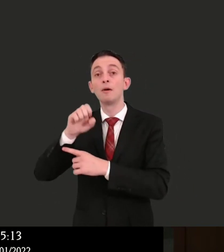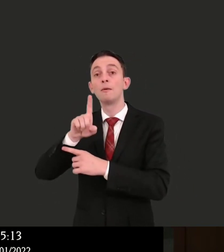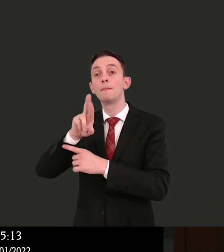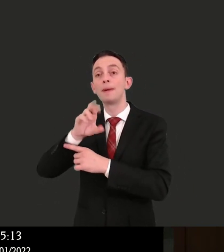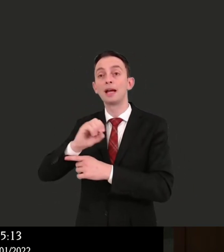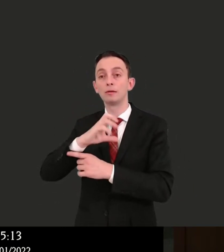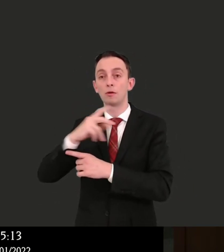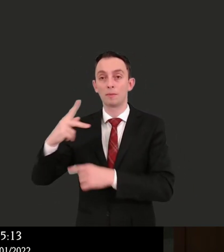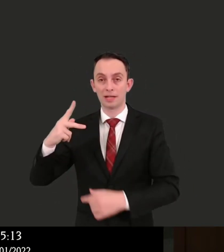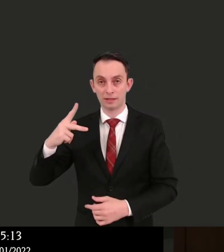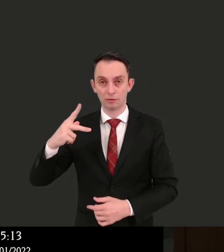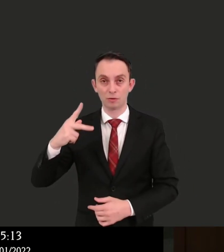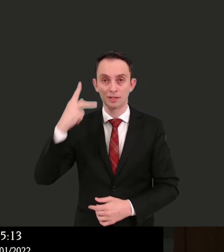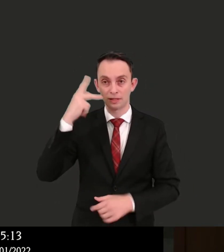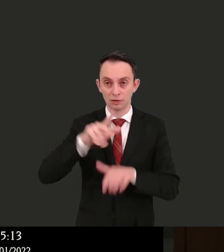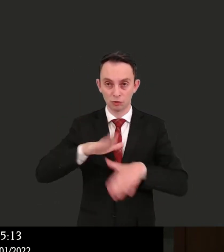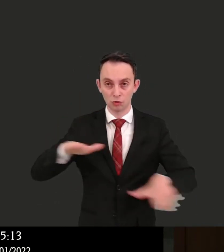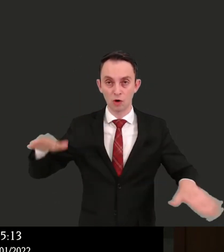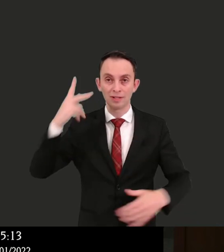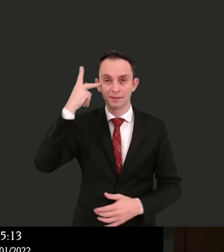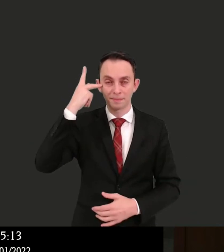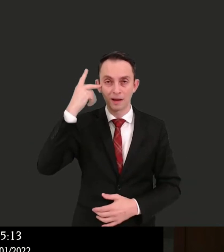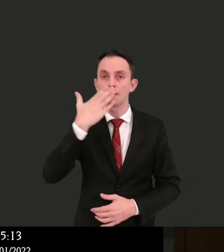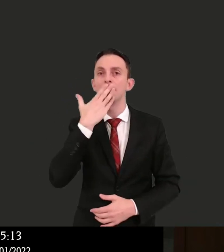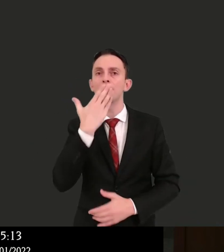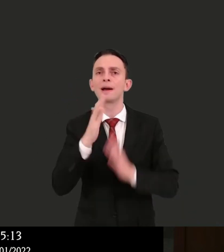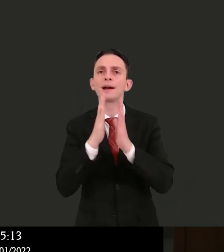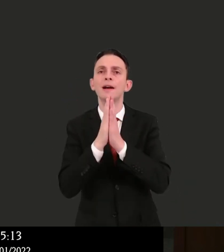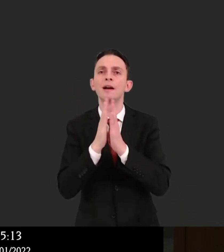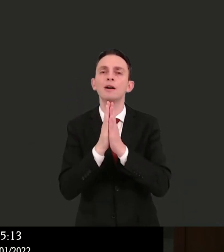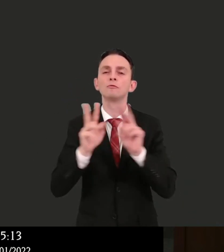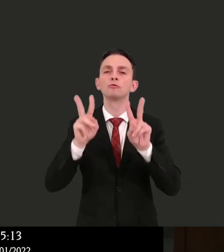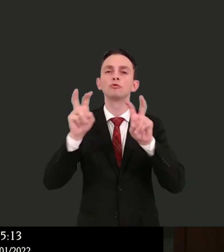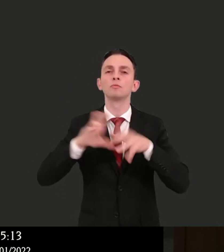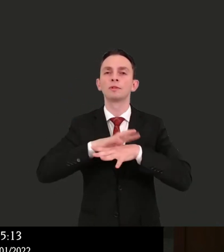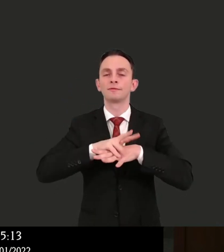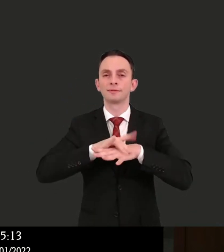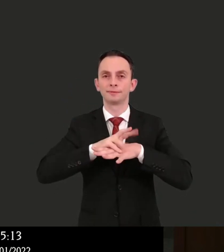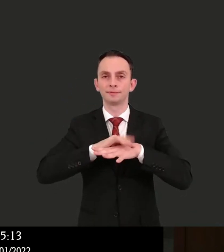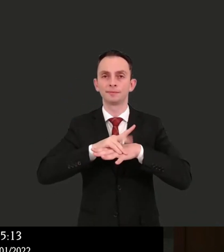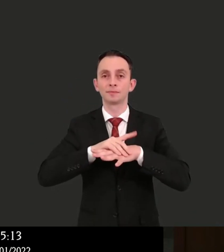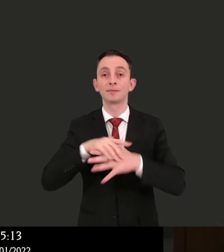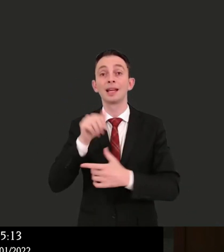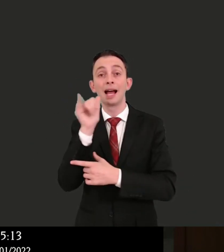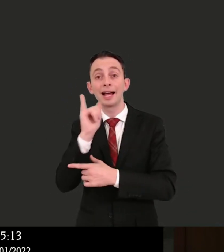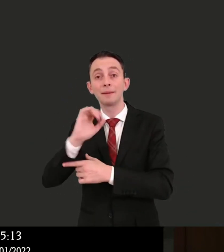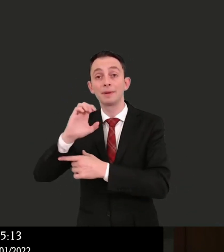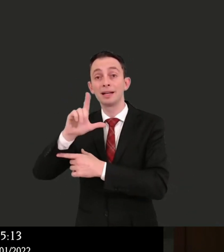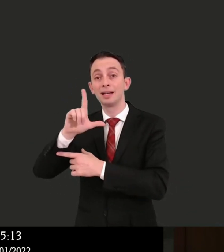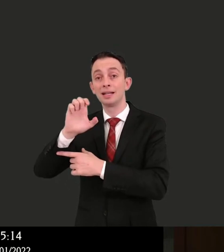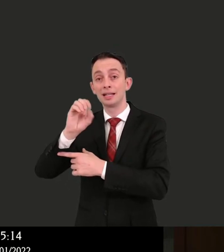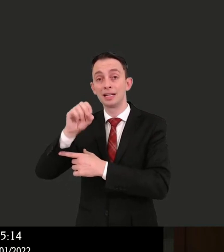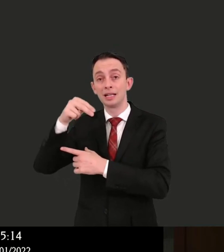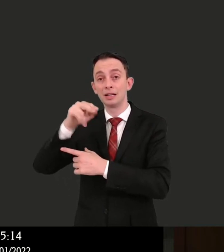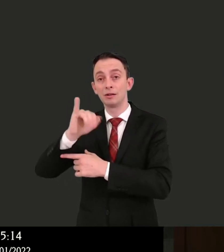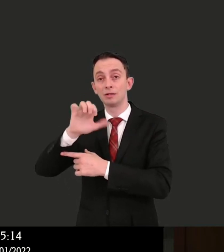jovens Sabino, São Paulo, roga nossas orações por enfermidade. Irmã Cleonice, esposa do diácono